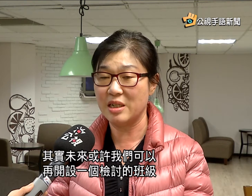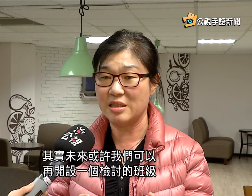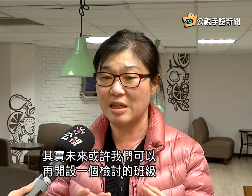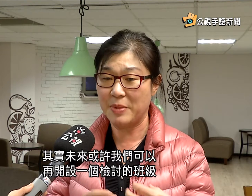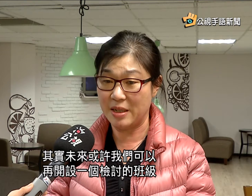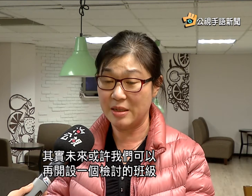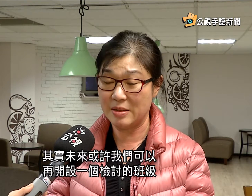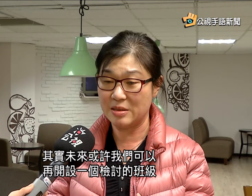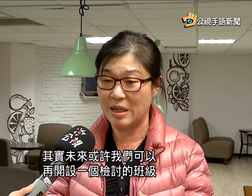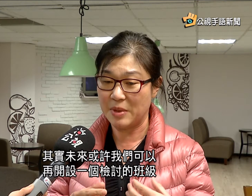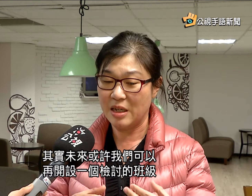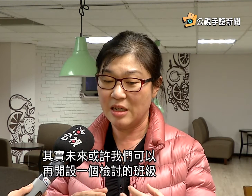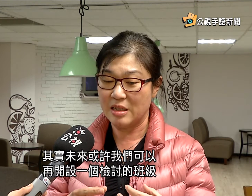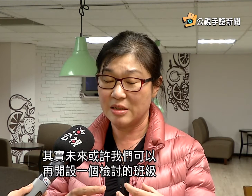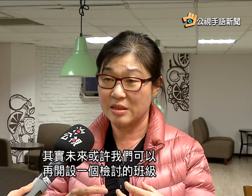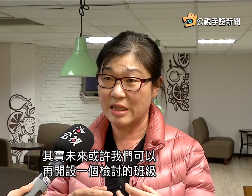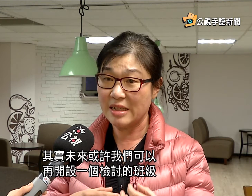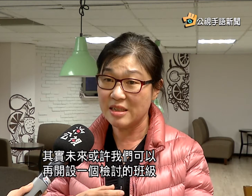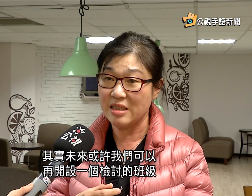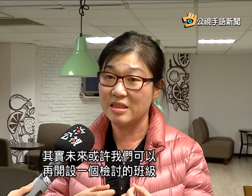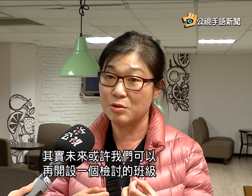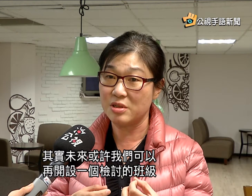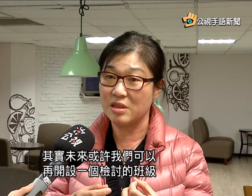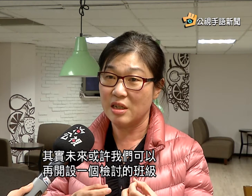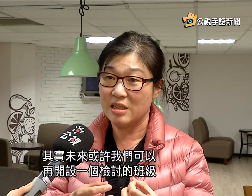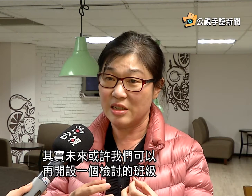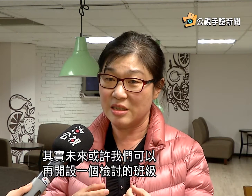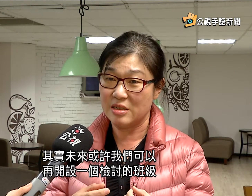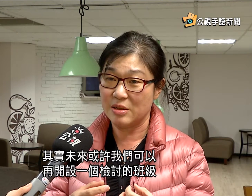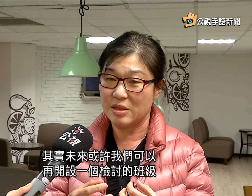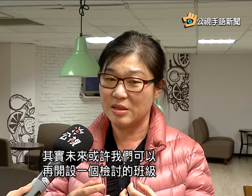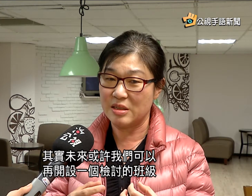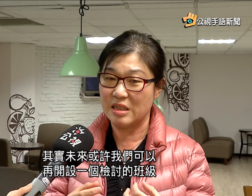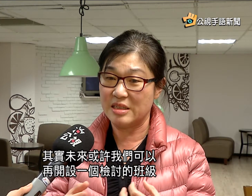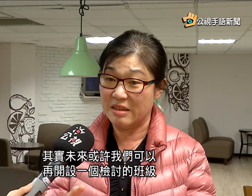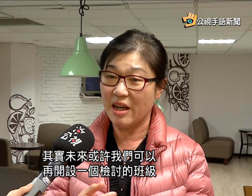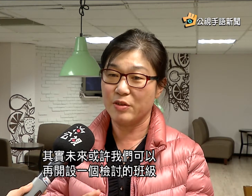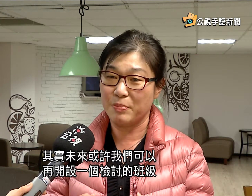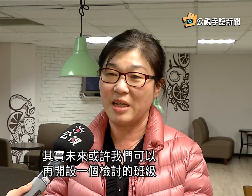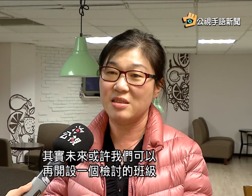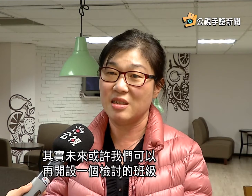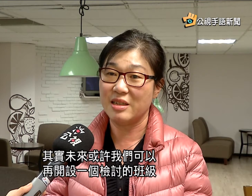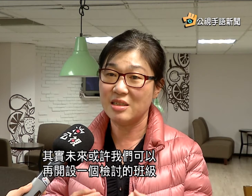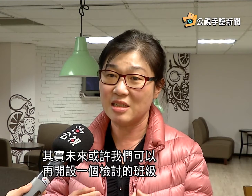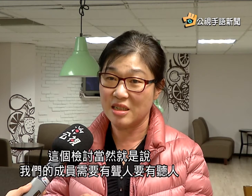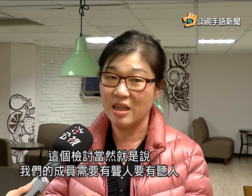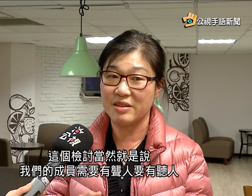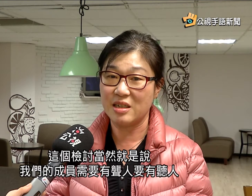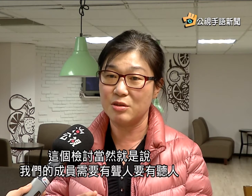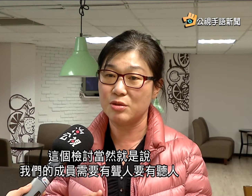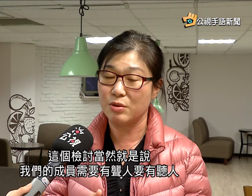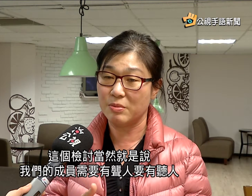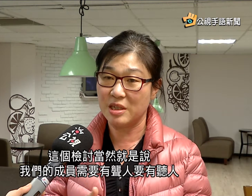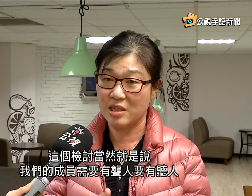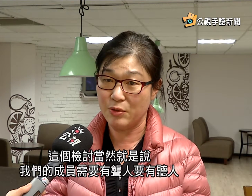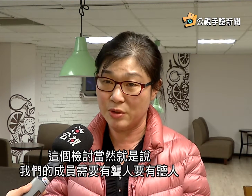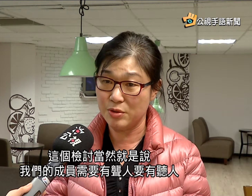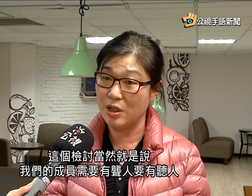以开设一个就是你检讨的班级啊。那这个检讨当然就是说，我们的成员需要有